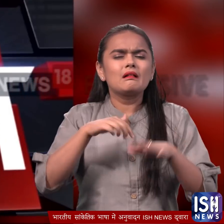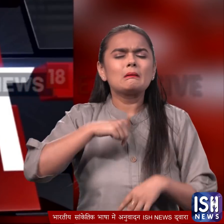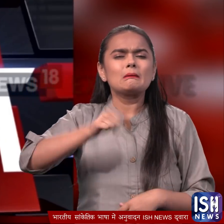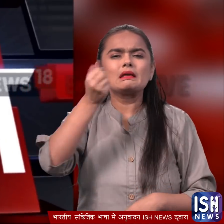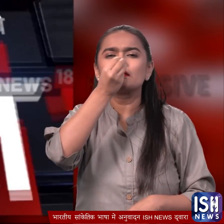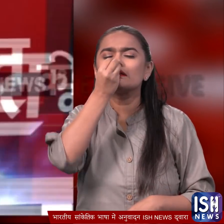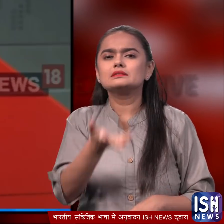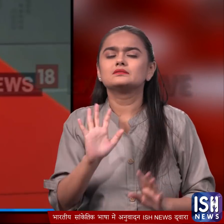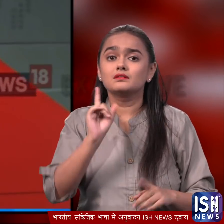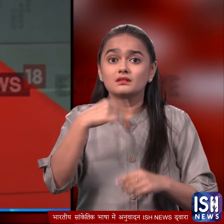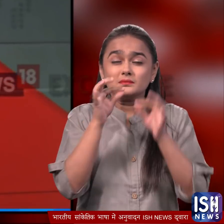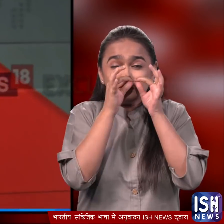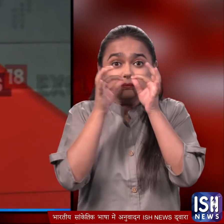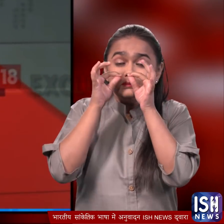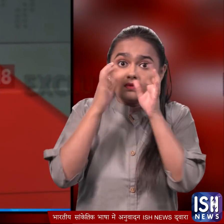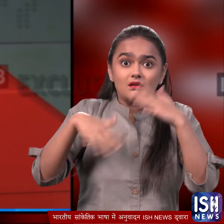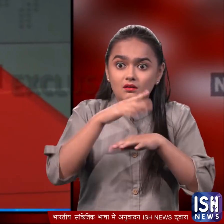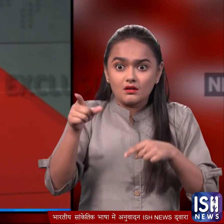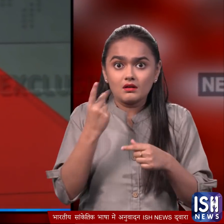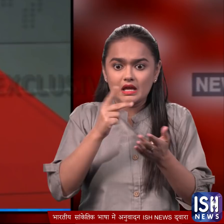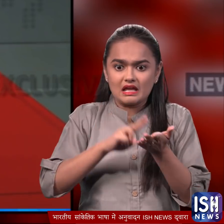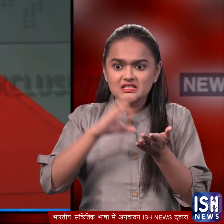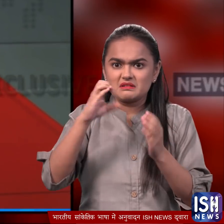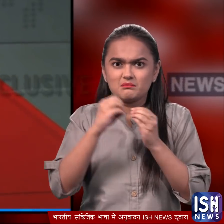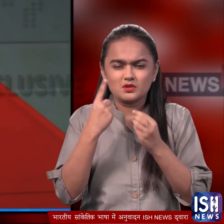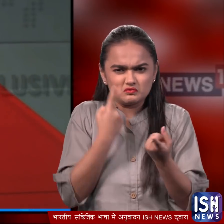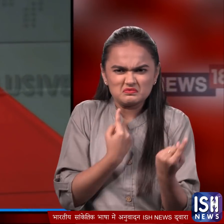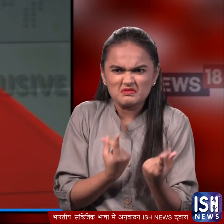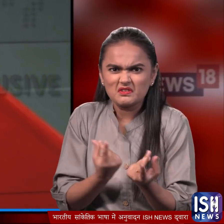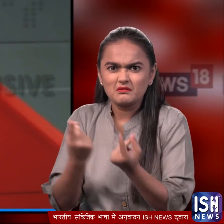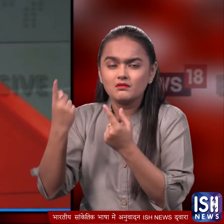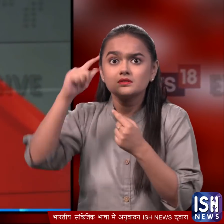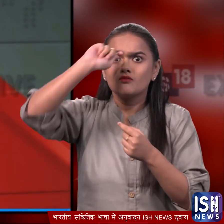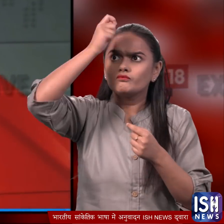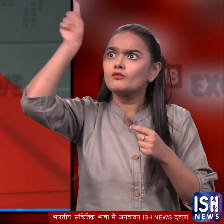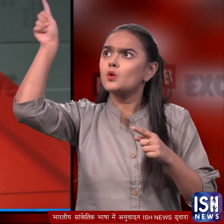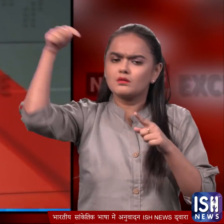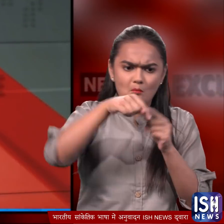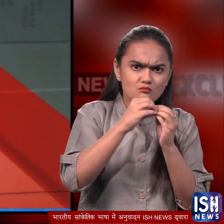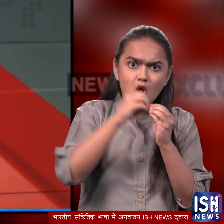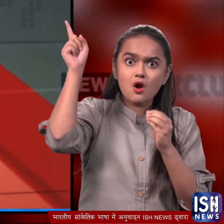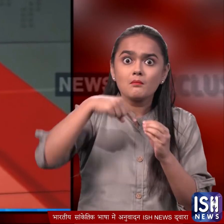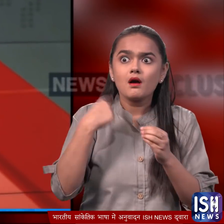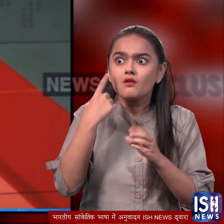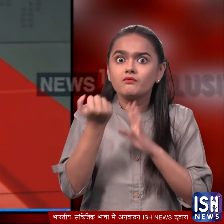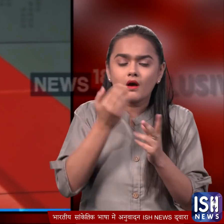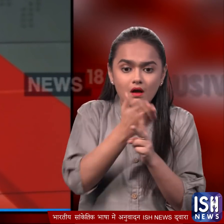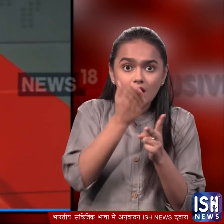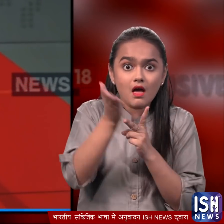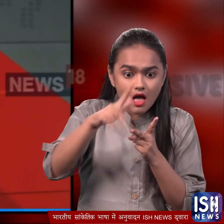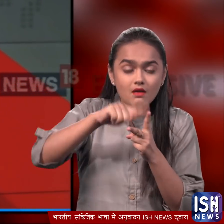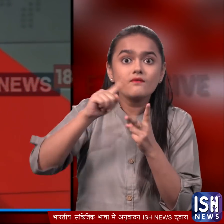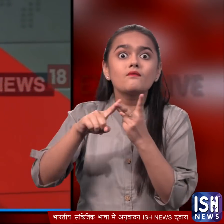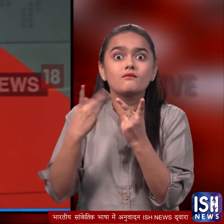जाएगी। ड्रग्स केस में ताबड़तोड़ कार्रवाई करने वाली एनसीबी ने विदेशों से मुंबई में ड्रग्स सप्लाई के 2 नए रूट का पर्दाफाश किया है। न्यूज